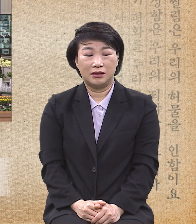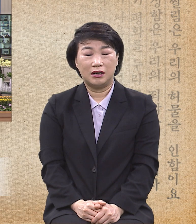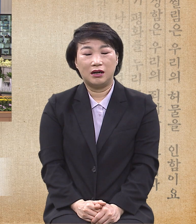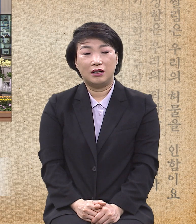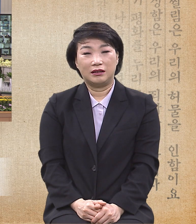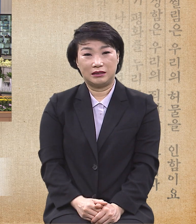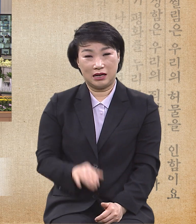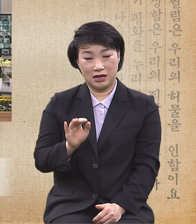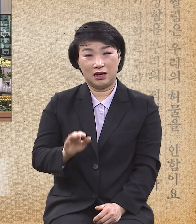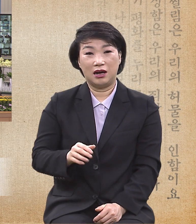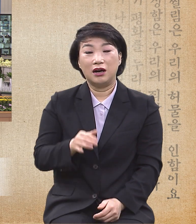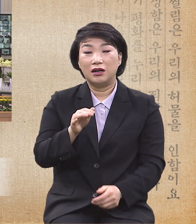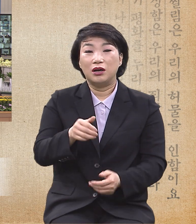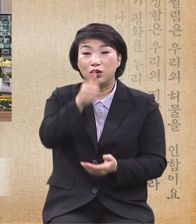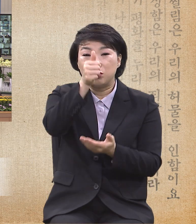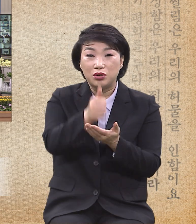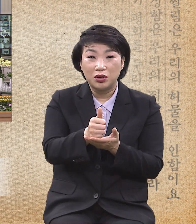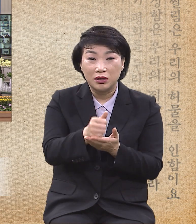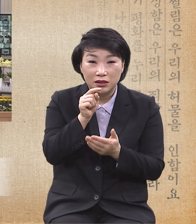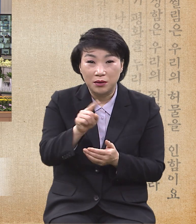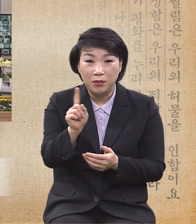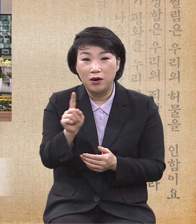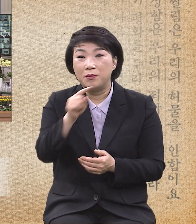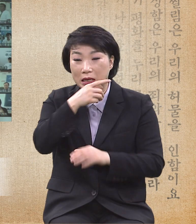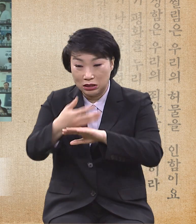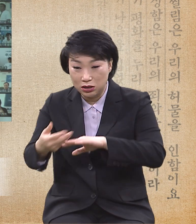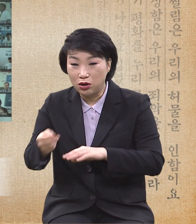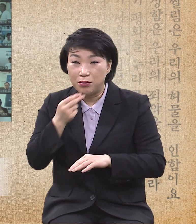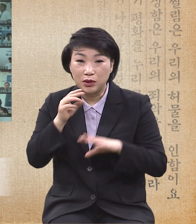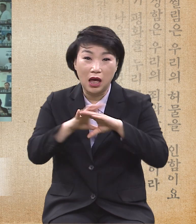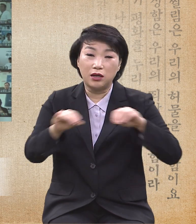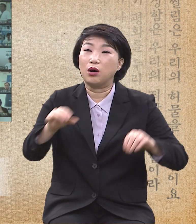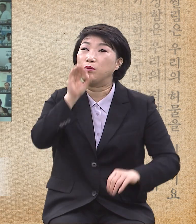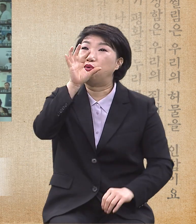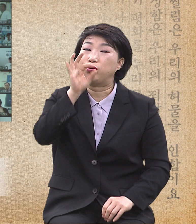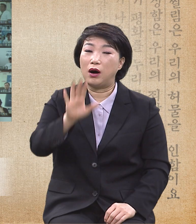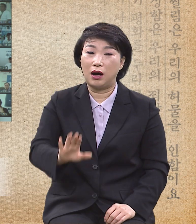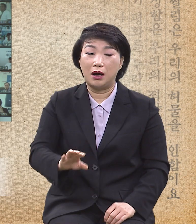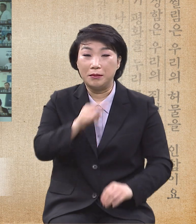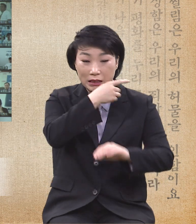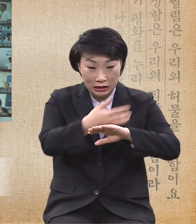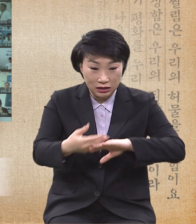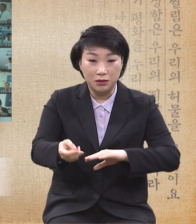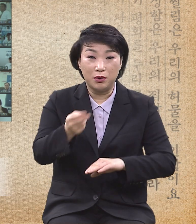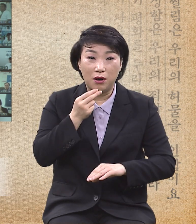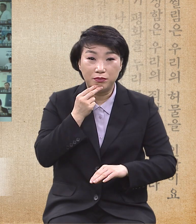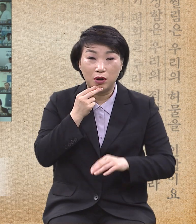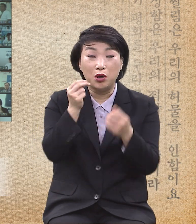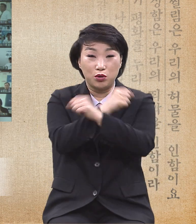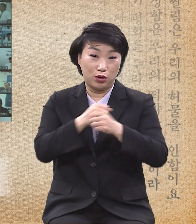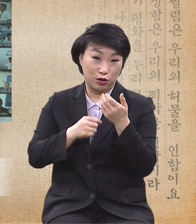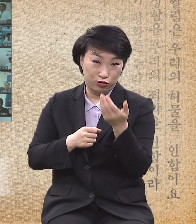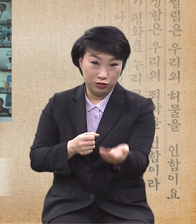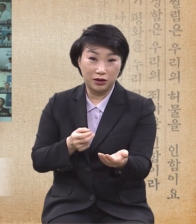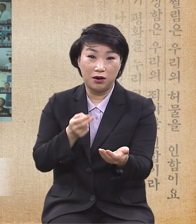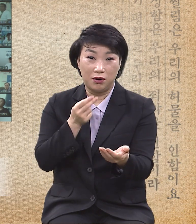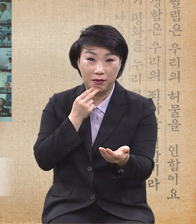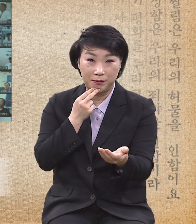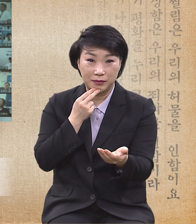죄는 피 흘리지 않고는 해결할 수 없기에 피 흘림이 없이는 사함이